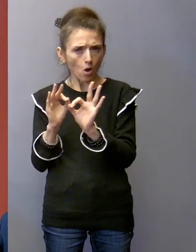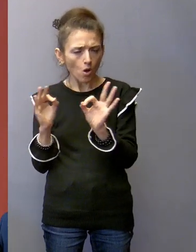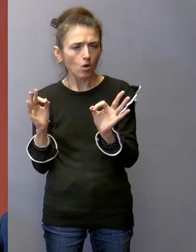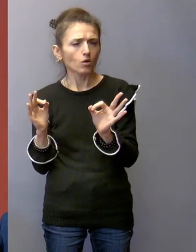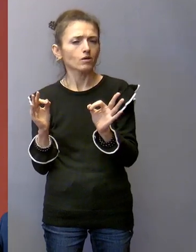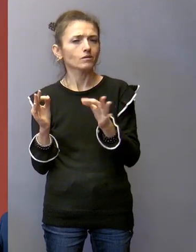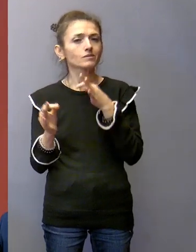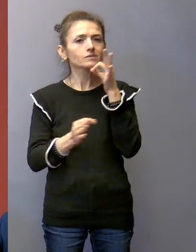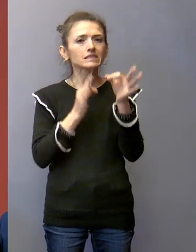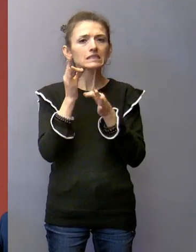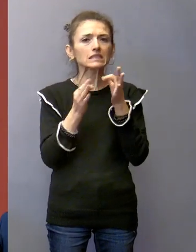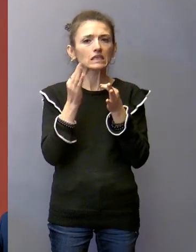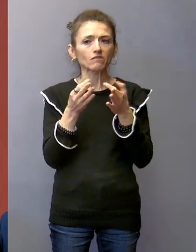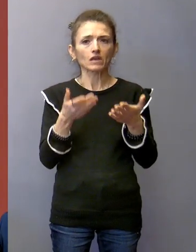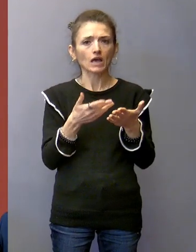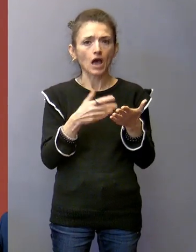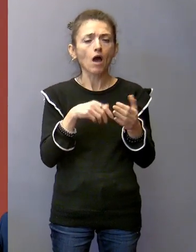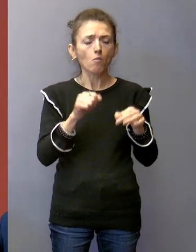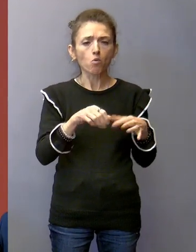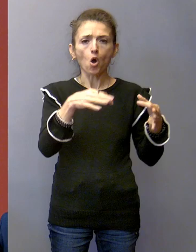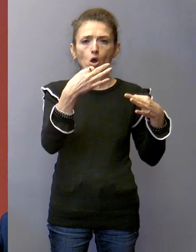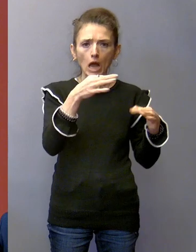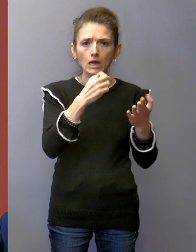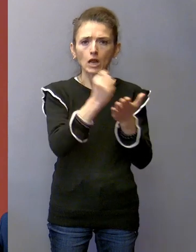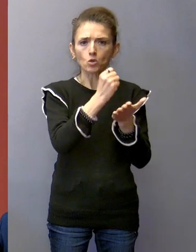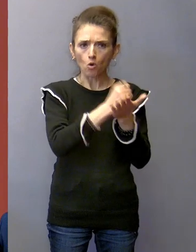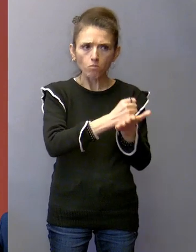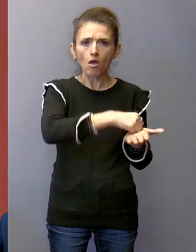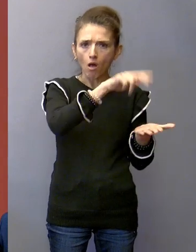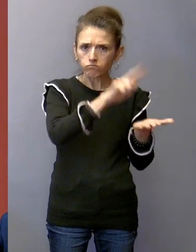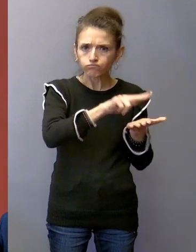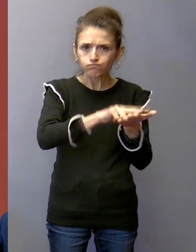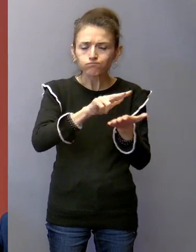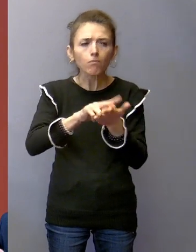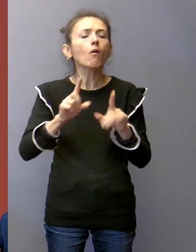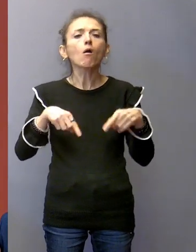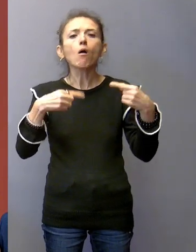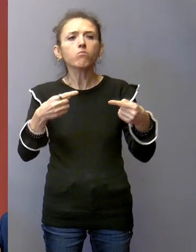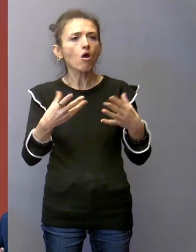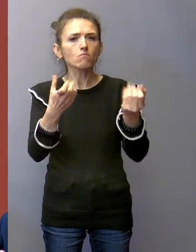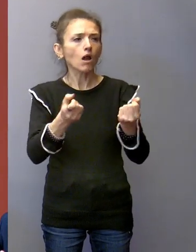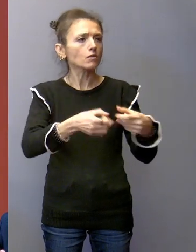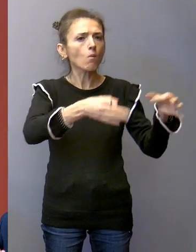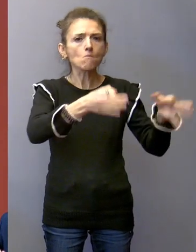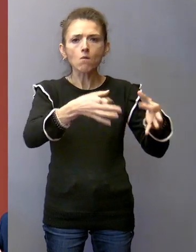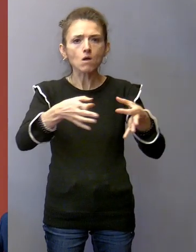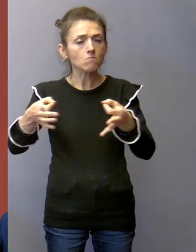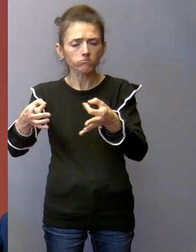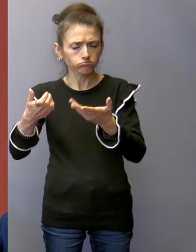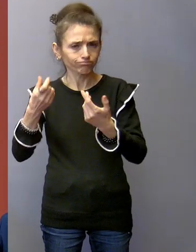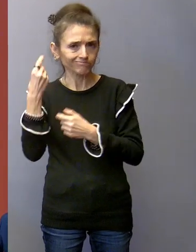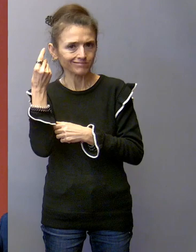netto di quello che si mette su carta molto molto difficile tradurlo tradurlo Quindi